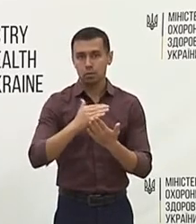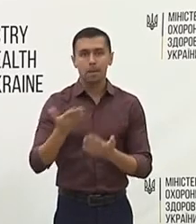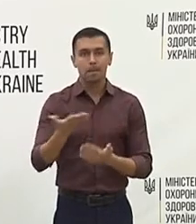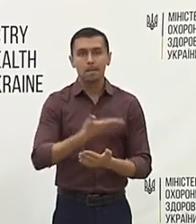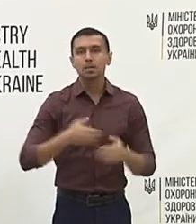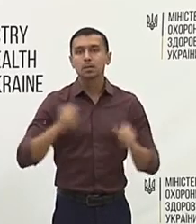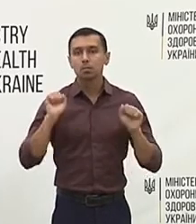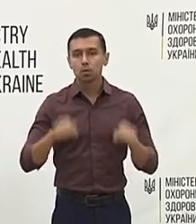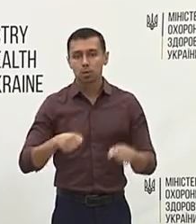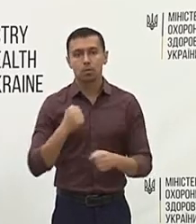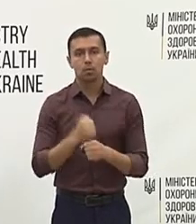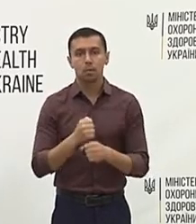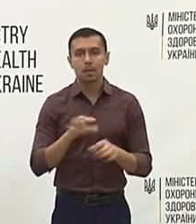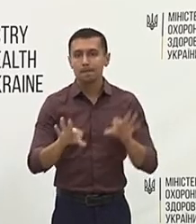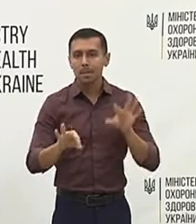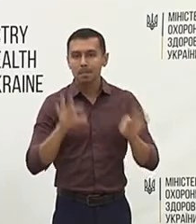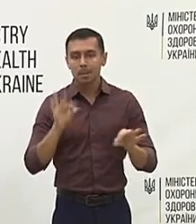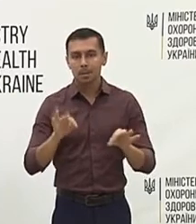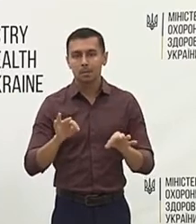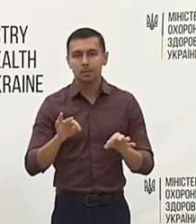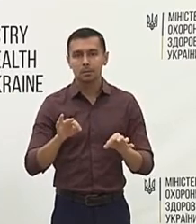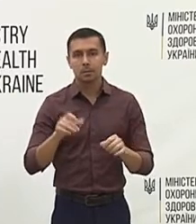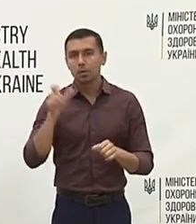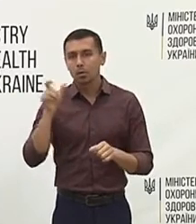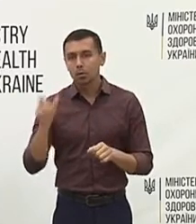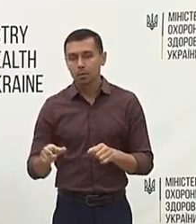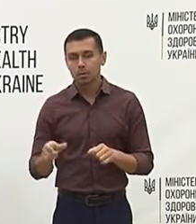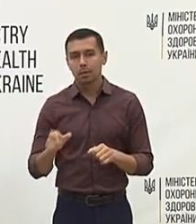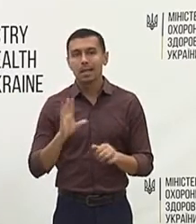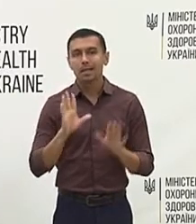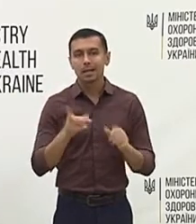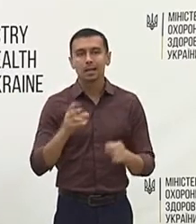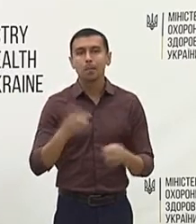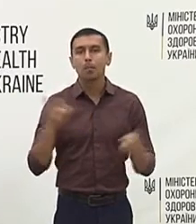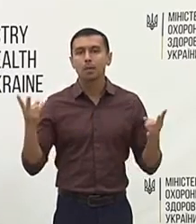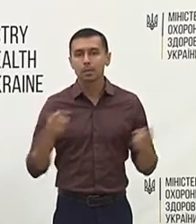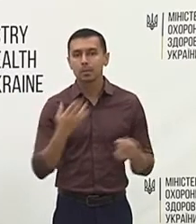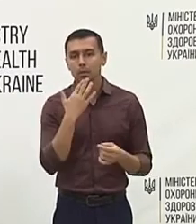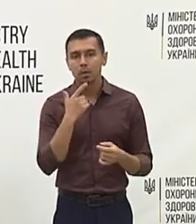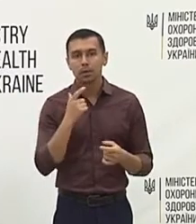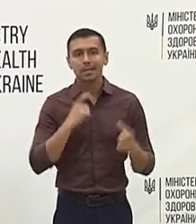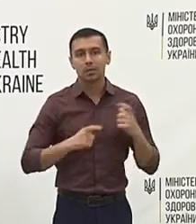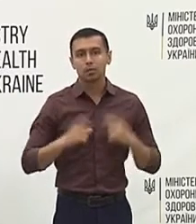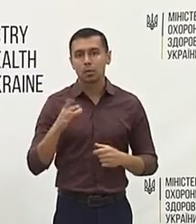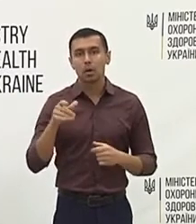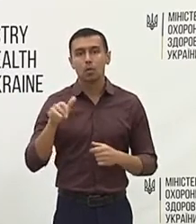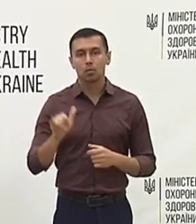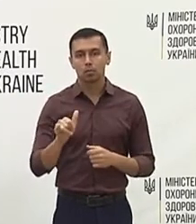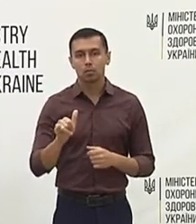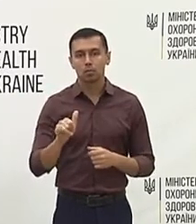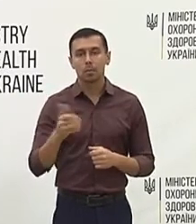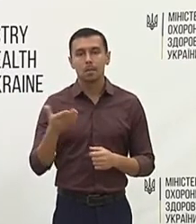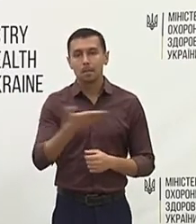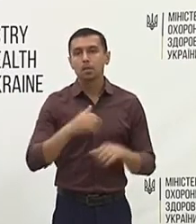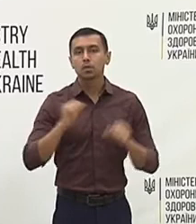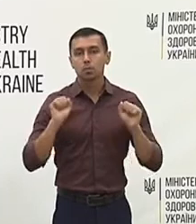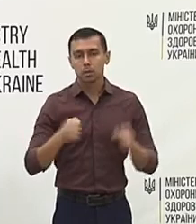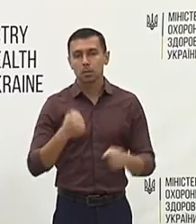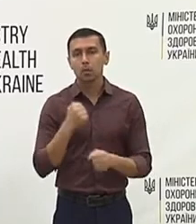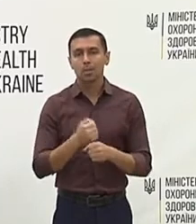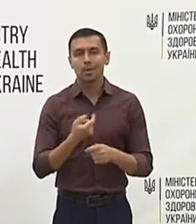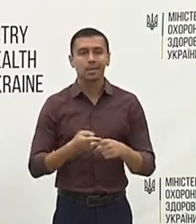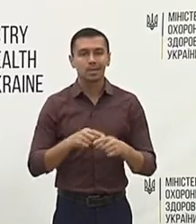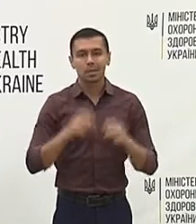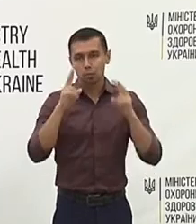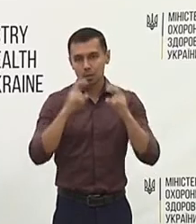ми зможемо робити підбір пар донор-реципієнт не тільки для потреб Національного інституту раку. Ми зможемо робити